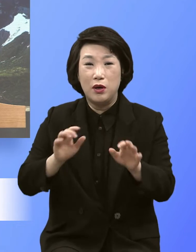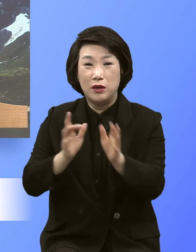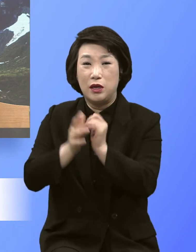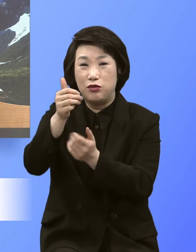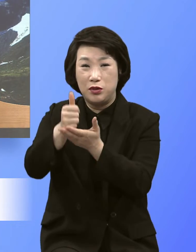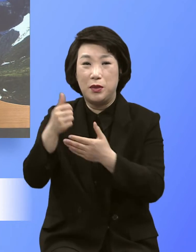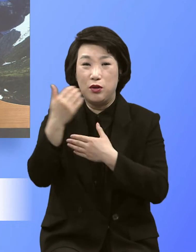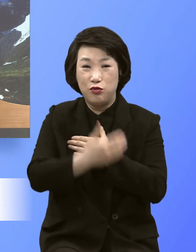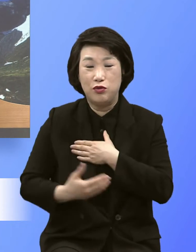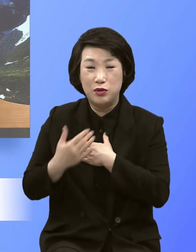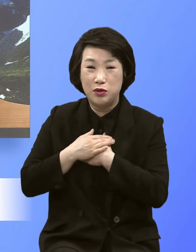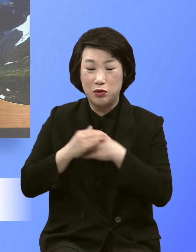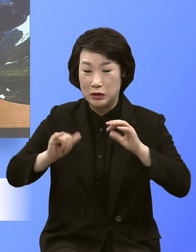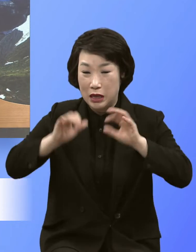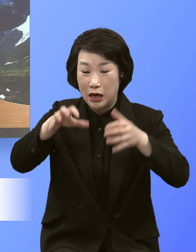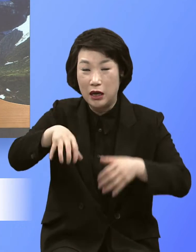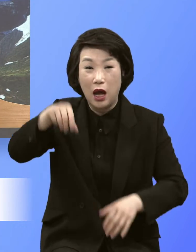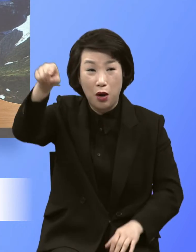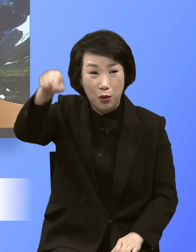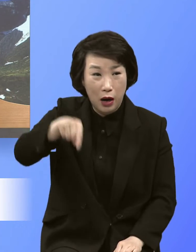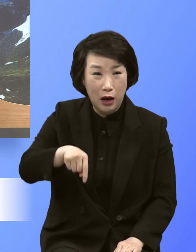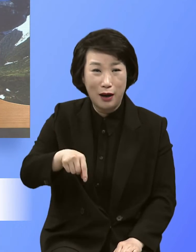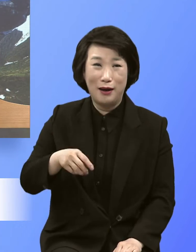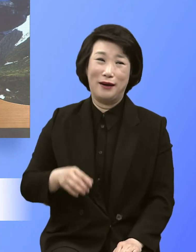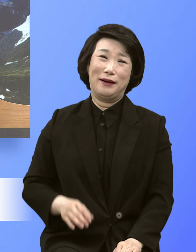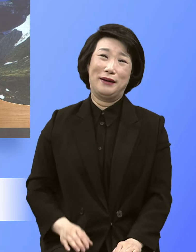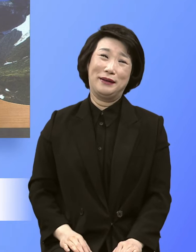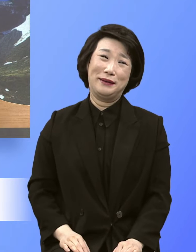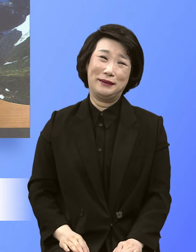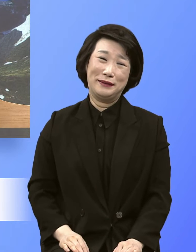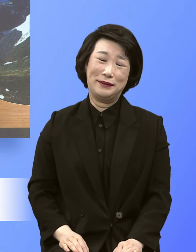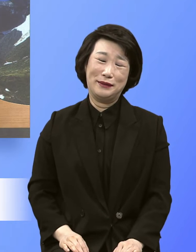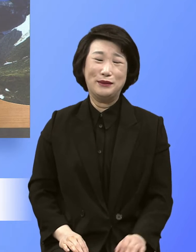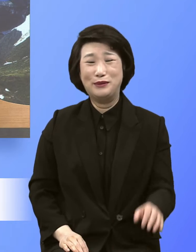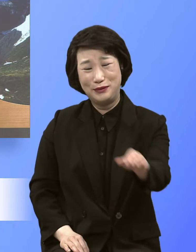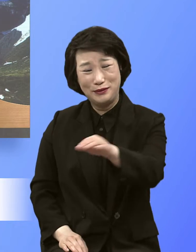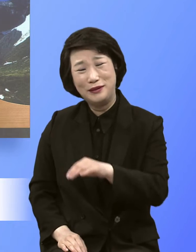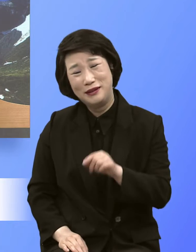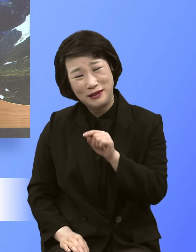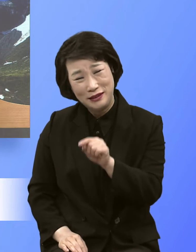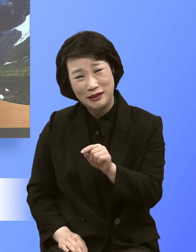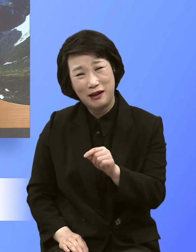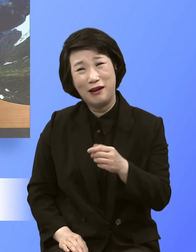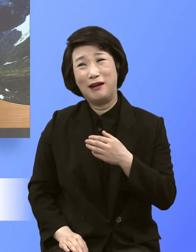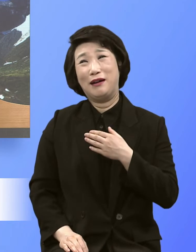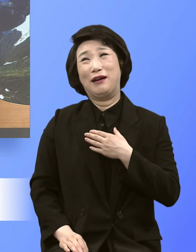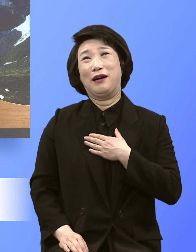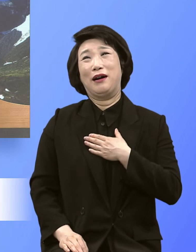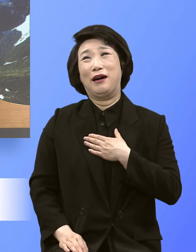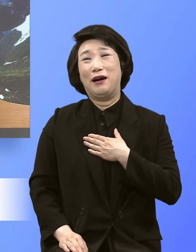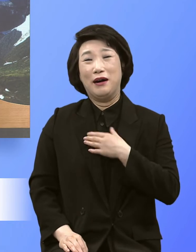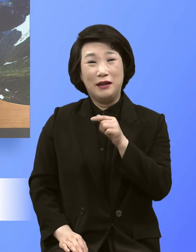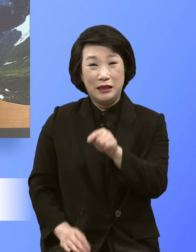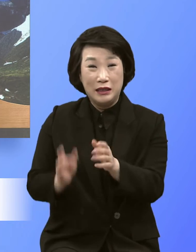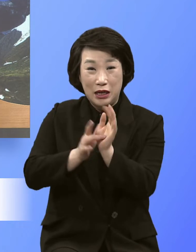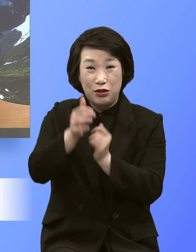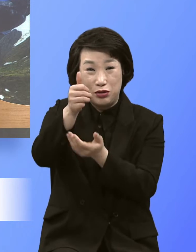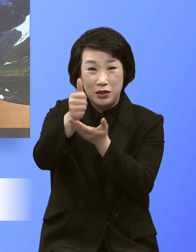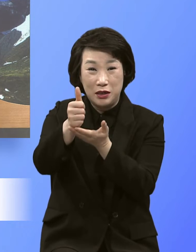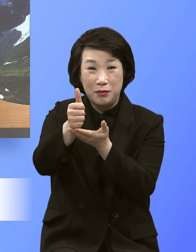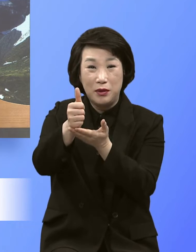입고 세상에 오셨다는 데 대해서 우리는 참으로 그 예수에